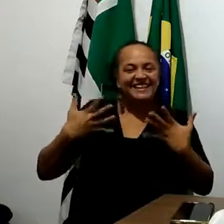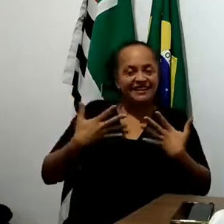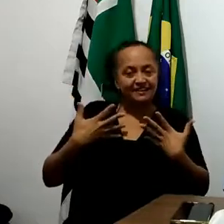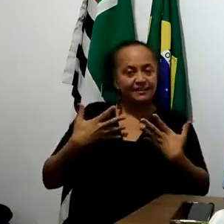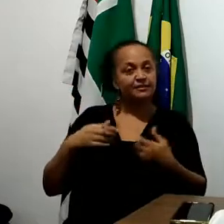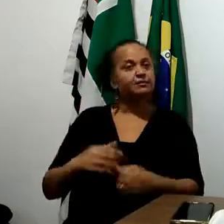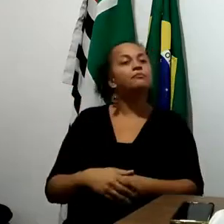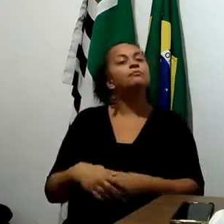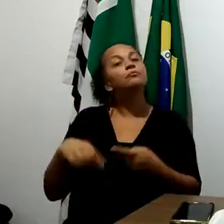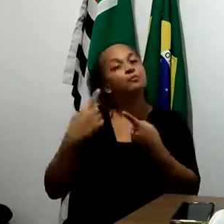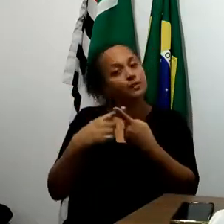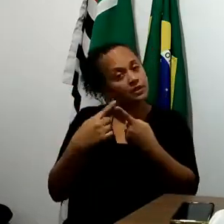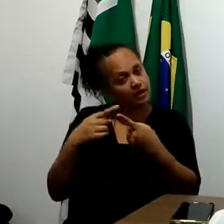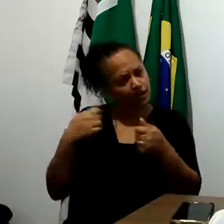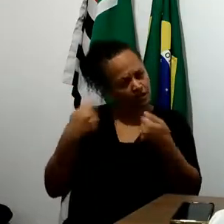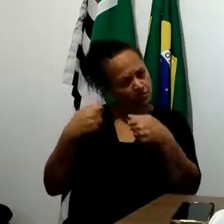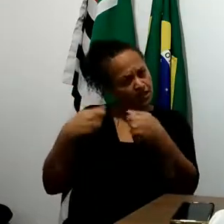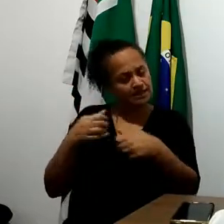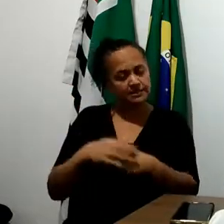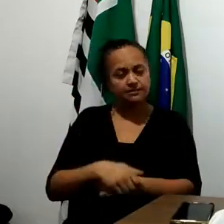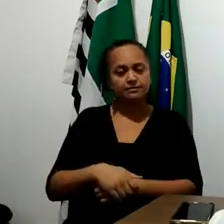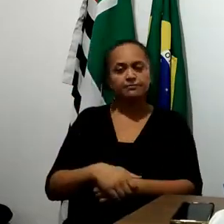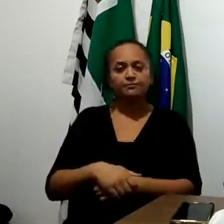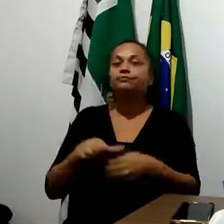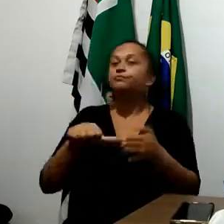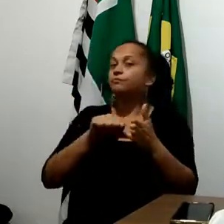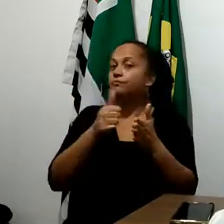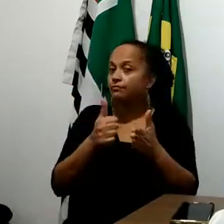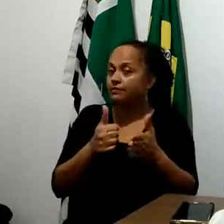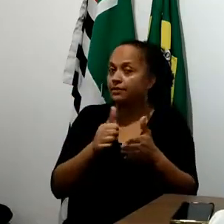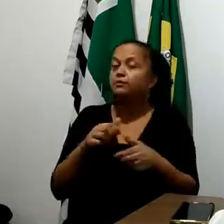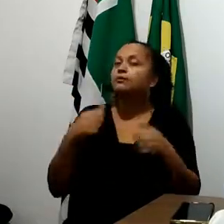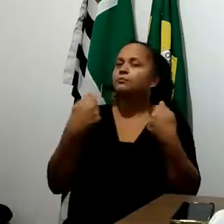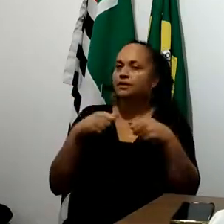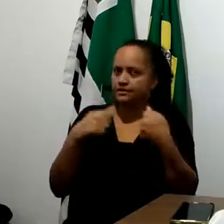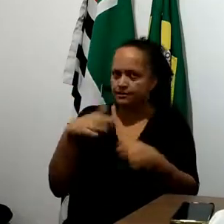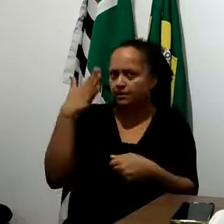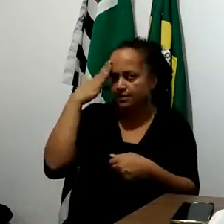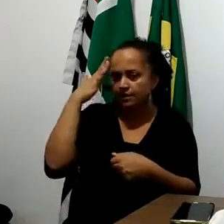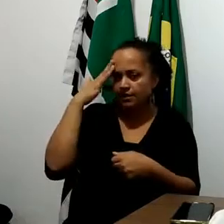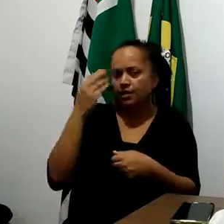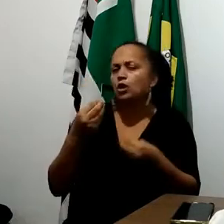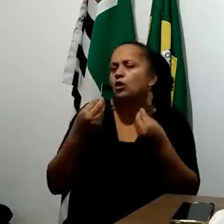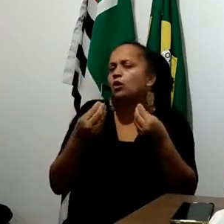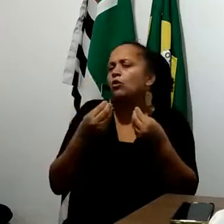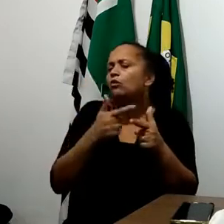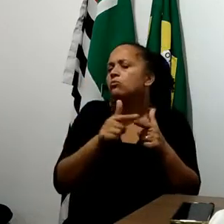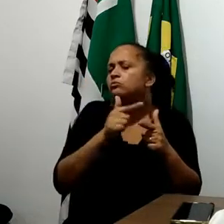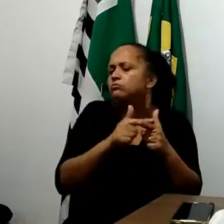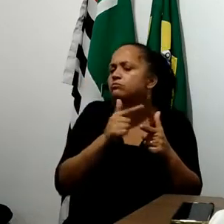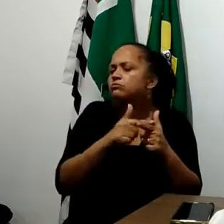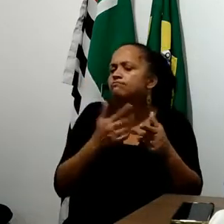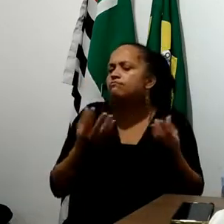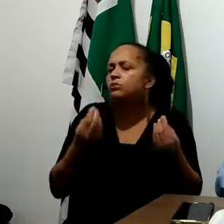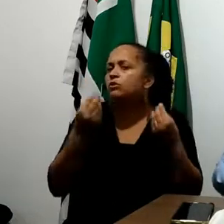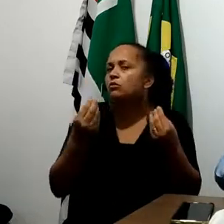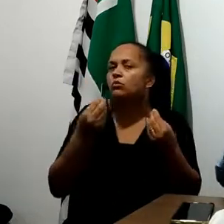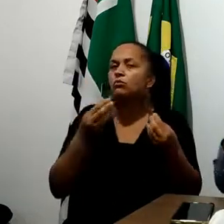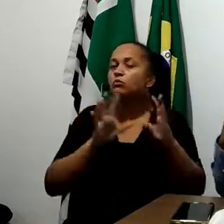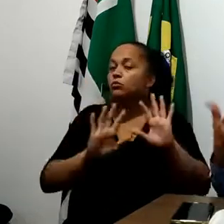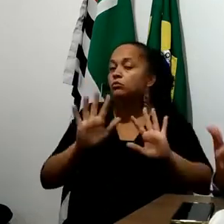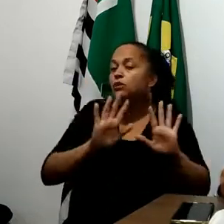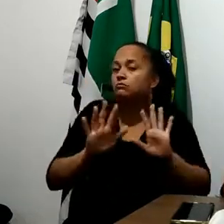precisa? Primeiro, para saber lidar com os nossos problemas. Nós precisamos estar